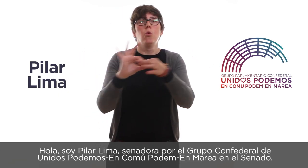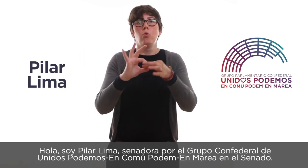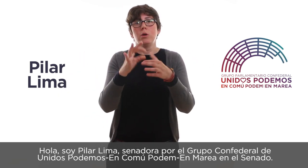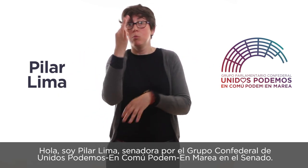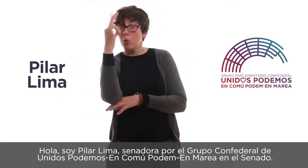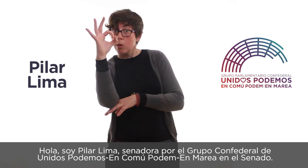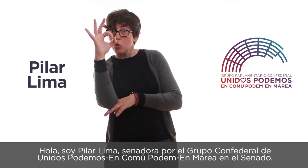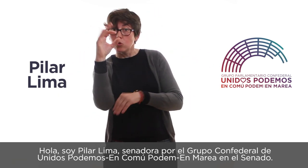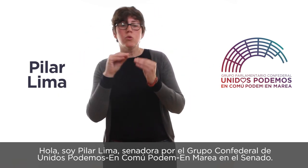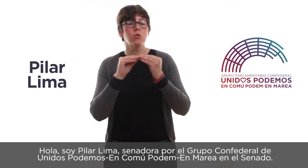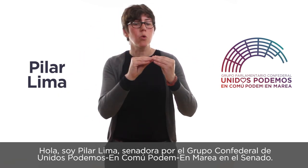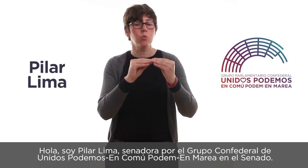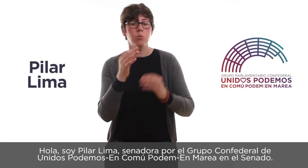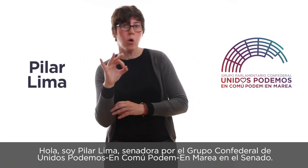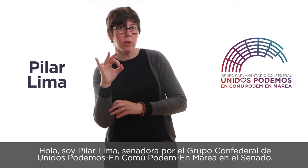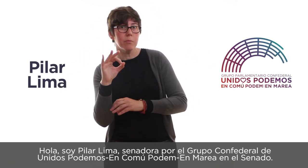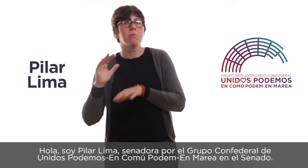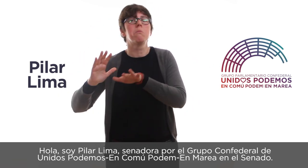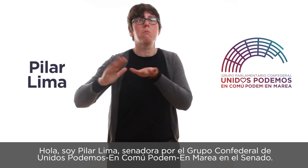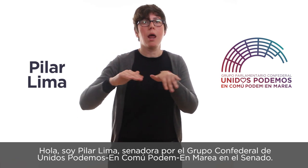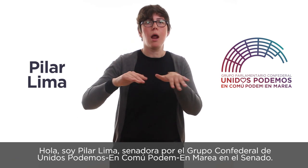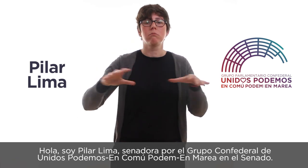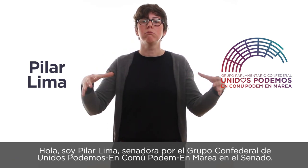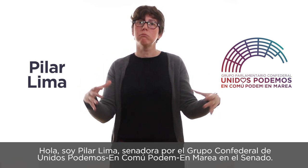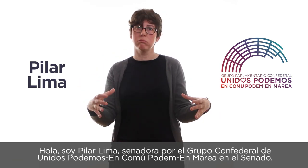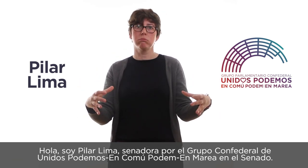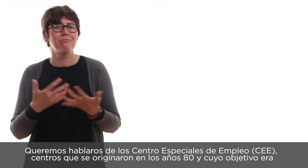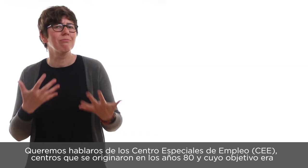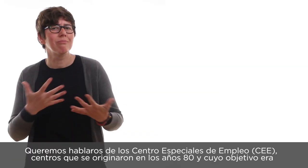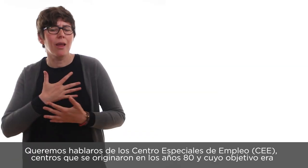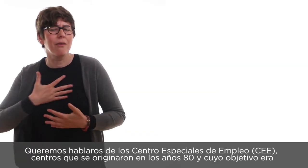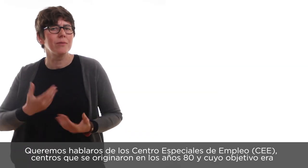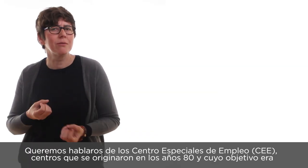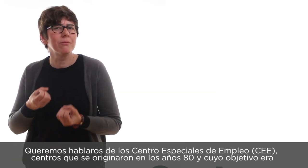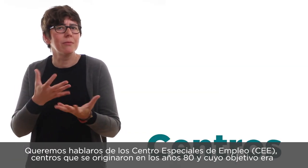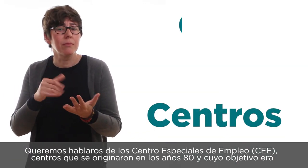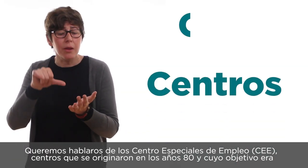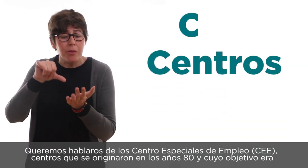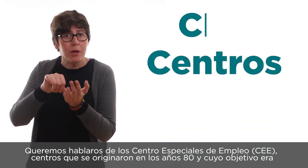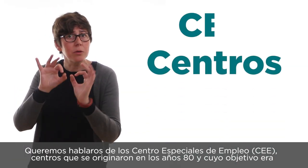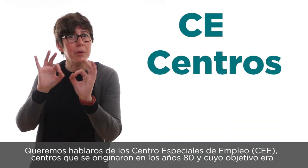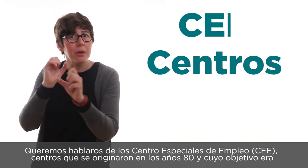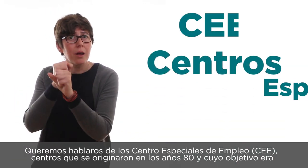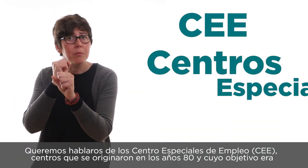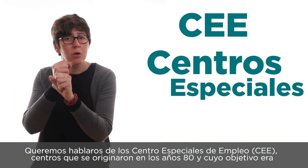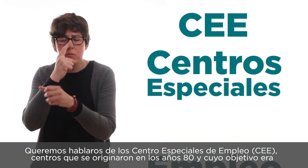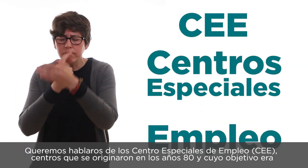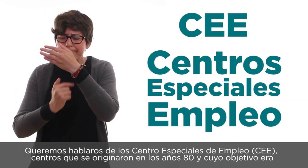Podemos en Comú PUDEM en Marea en el Senado. Queremos hablaros de los Centros Especiales de Empleo,